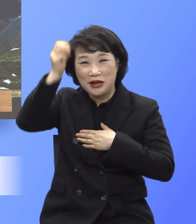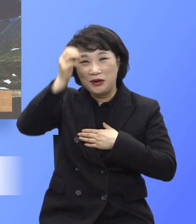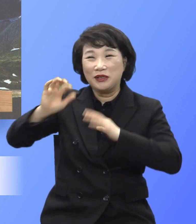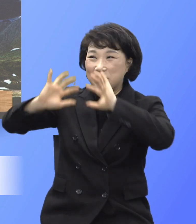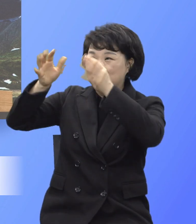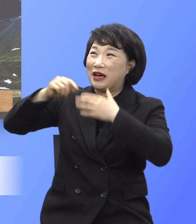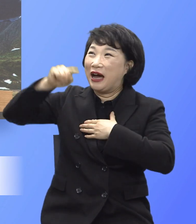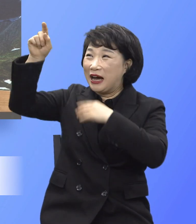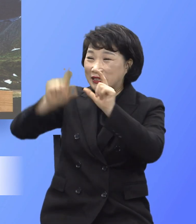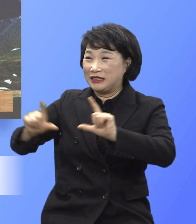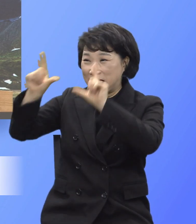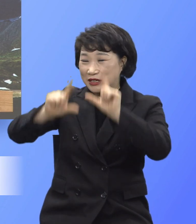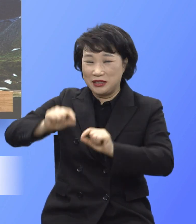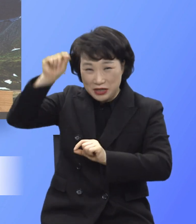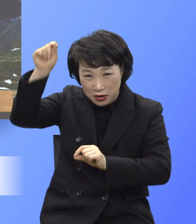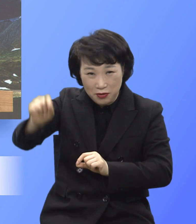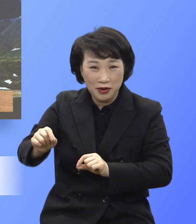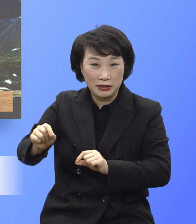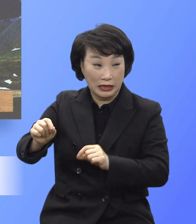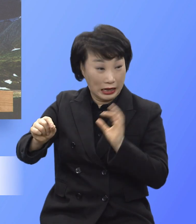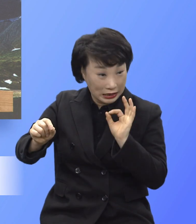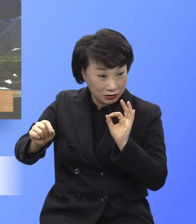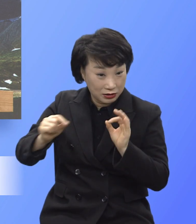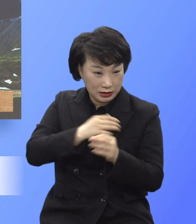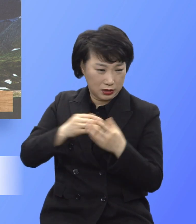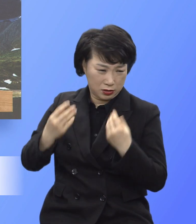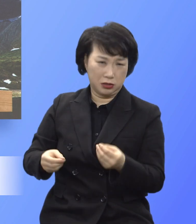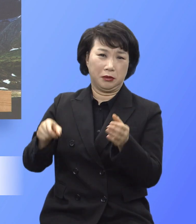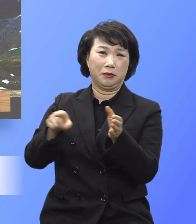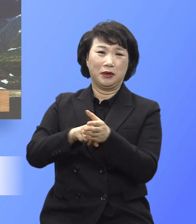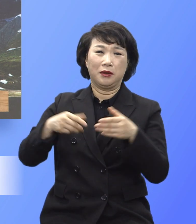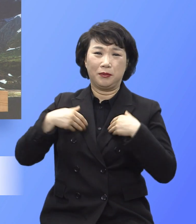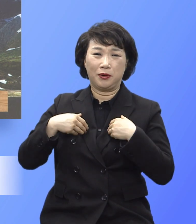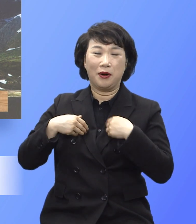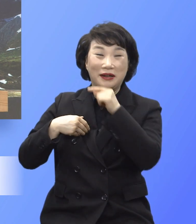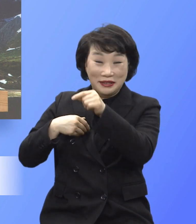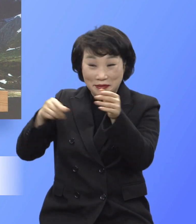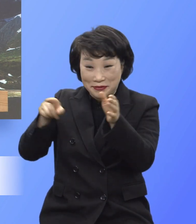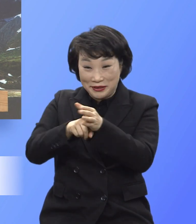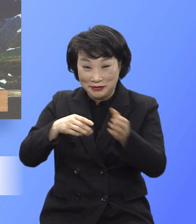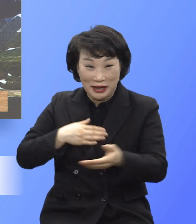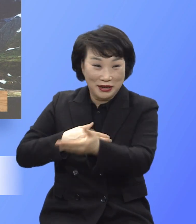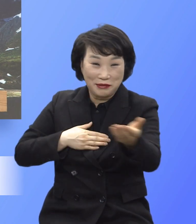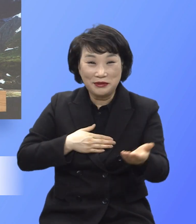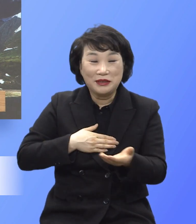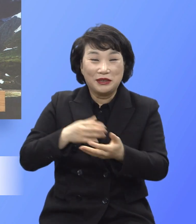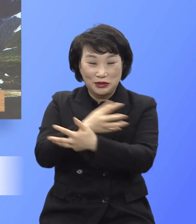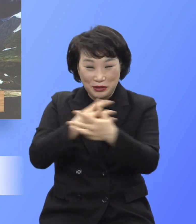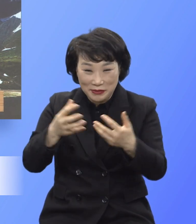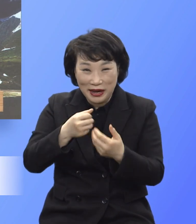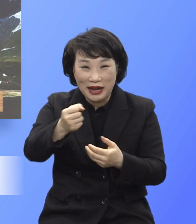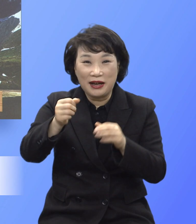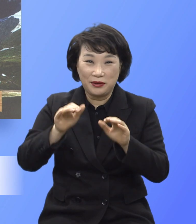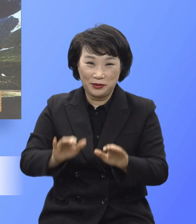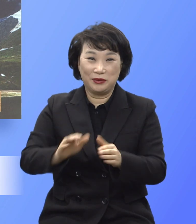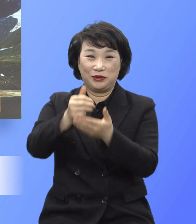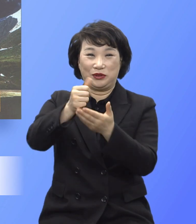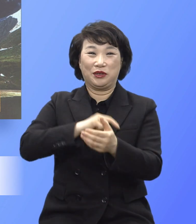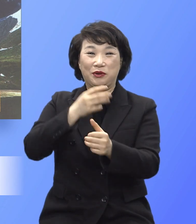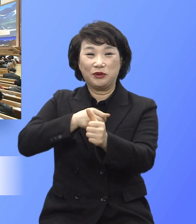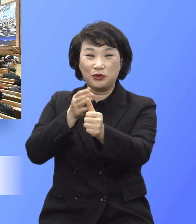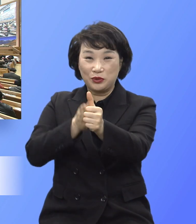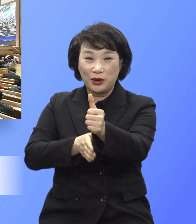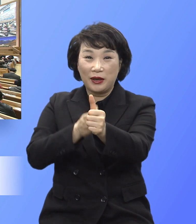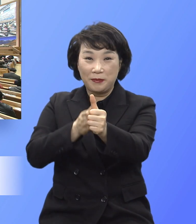살 자신 있는 믿음, 이 믿음이 여러분에게 충만하기를 주님의 이름으로